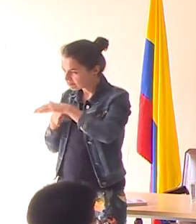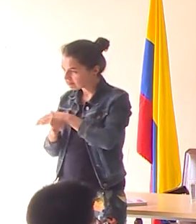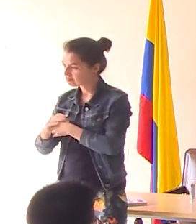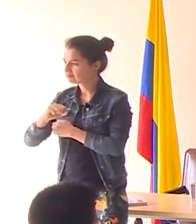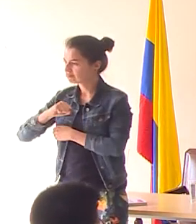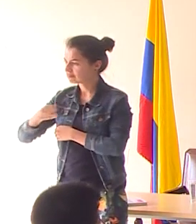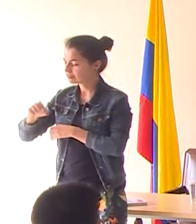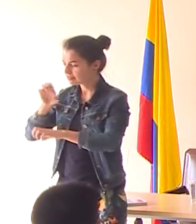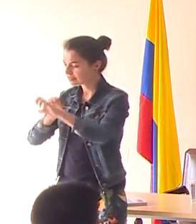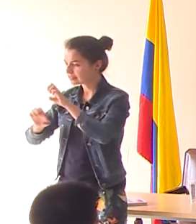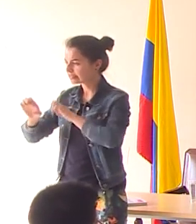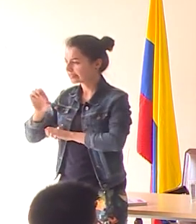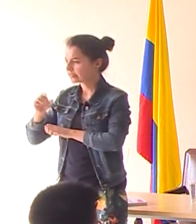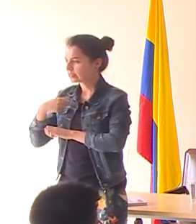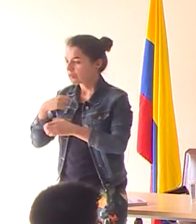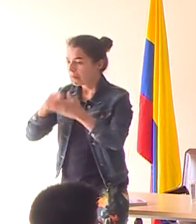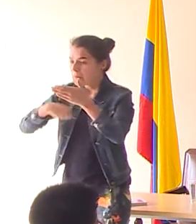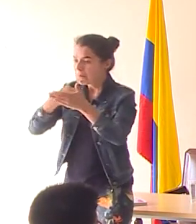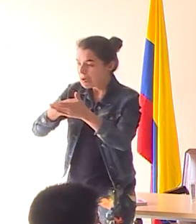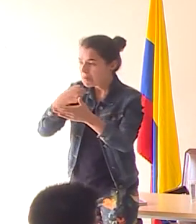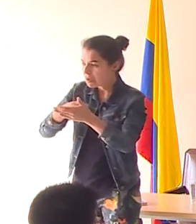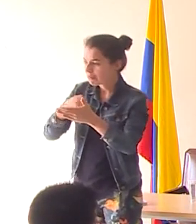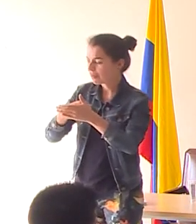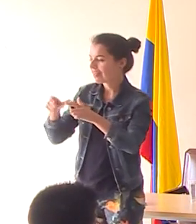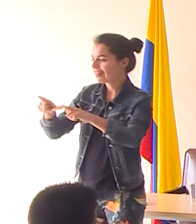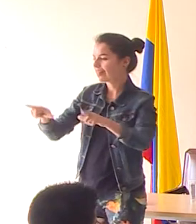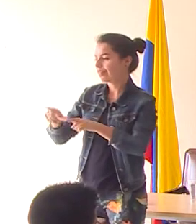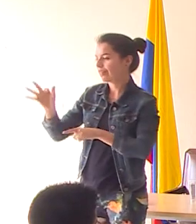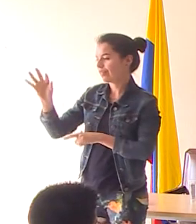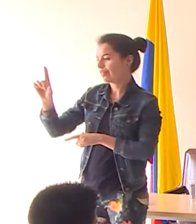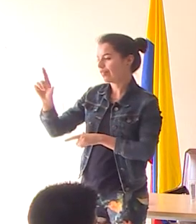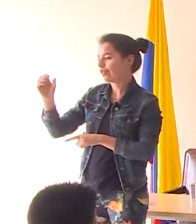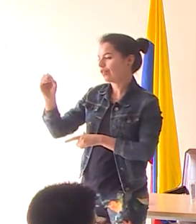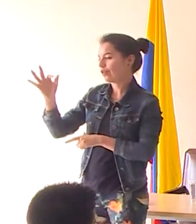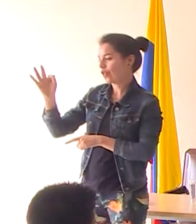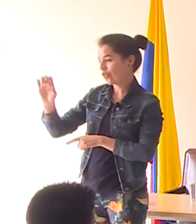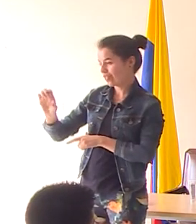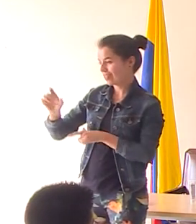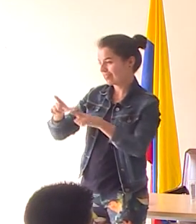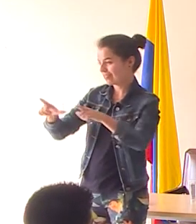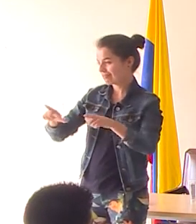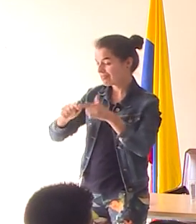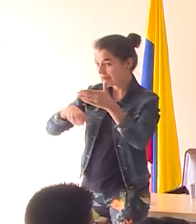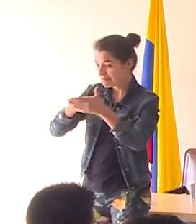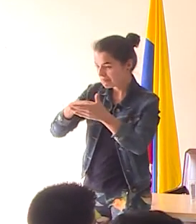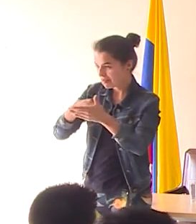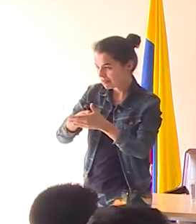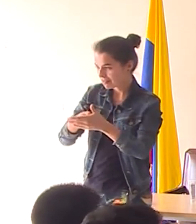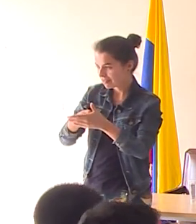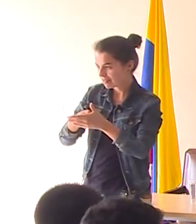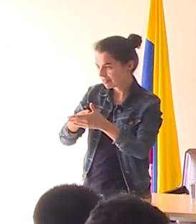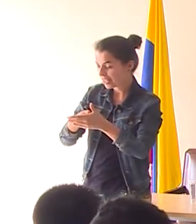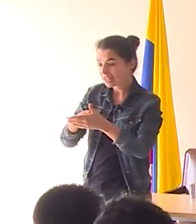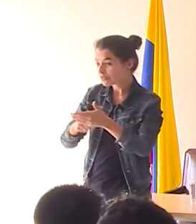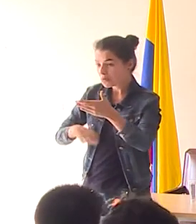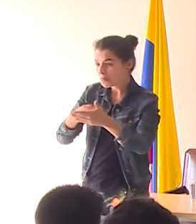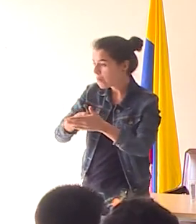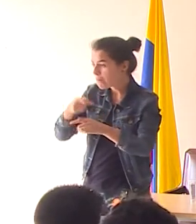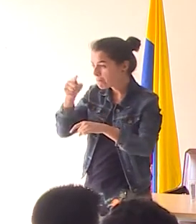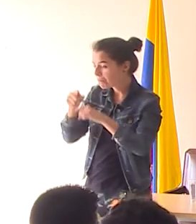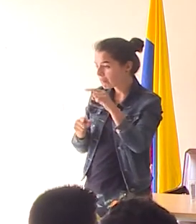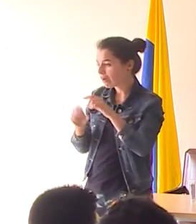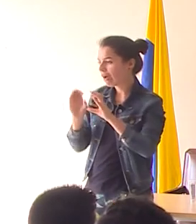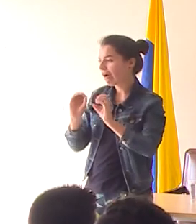para comprar un lote en una casa en donde tenga servicios ambientales entonces todo el tema de financiarización de derechos sociales